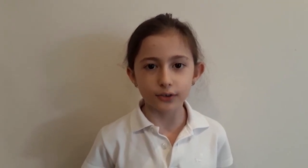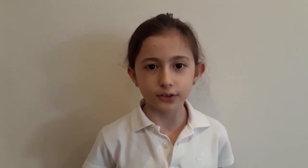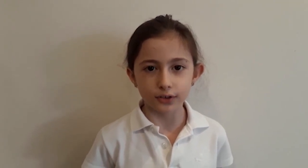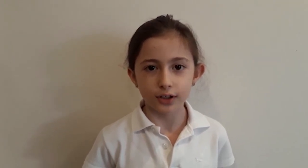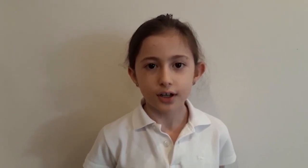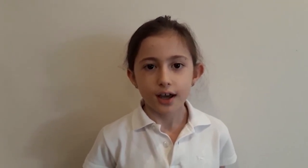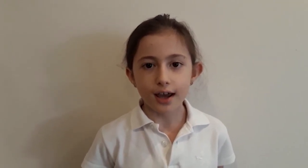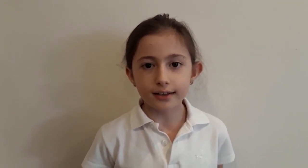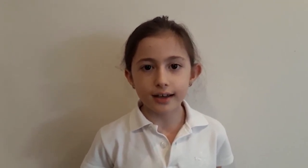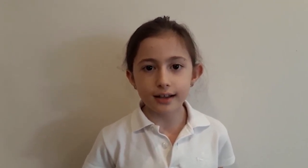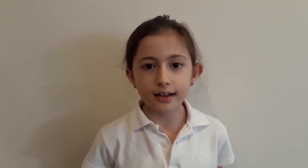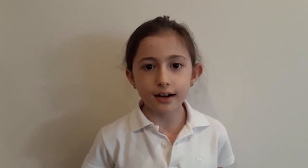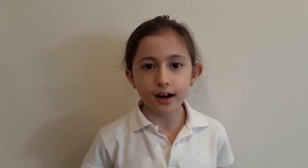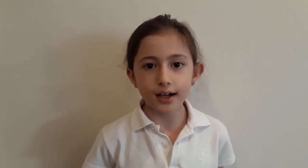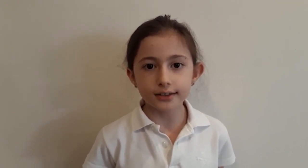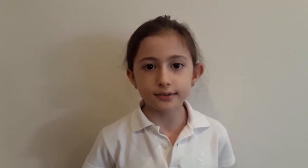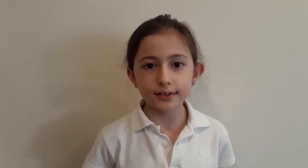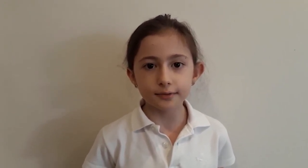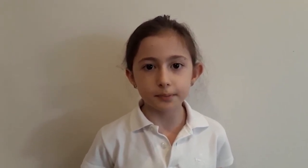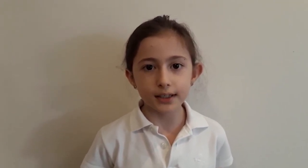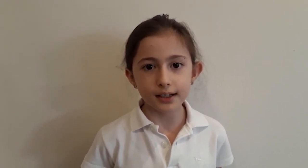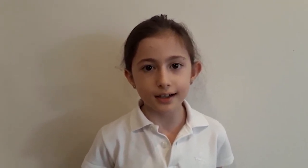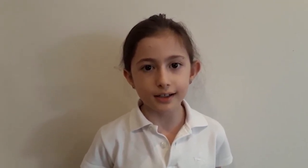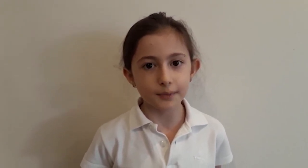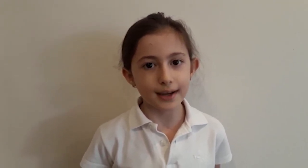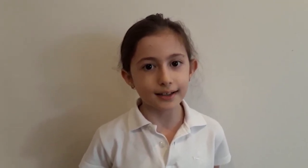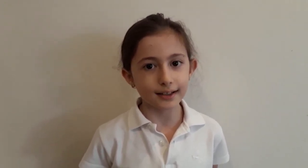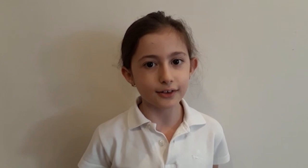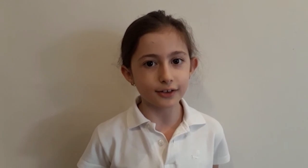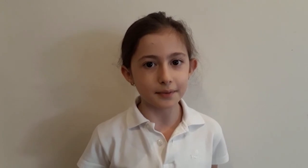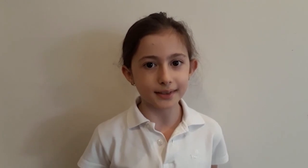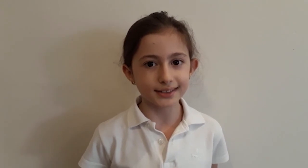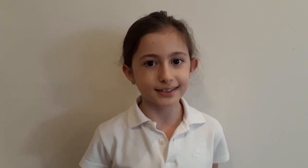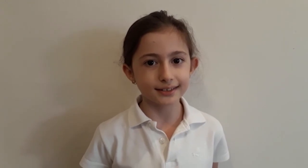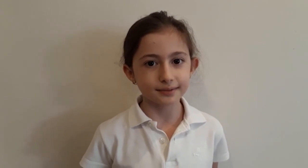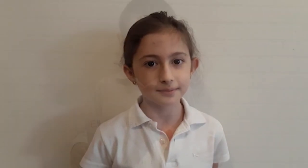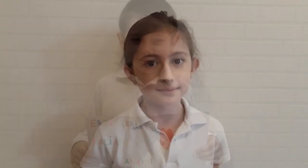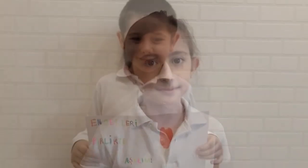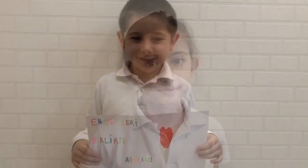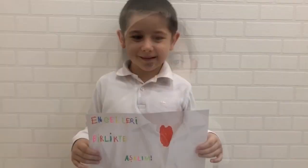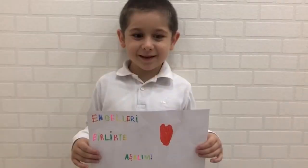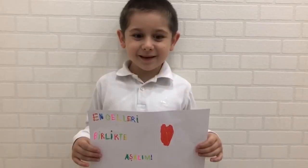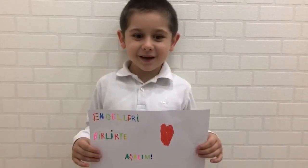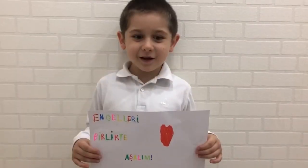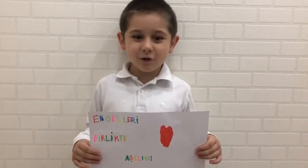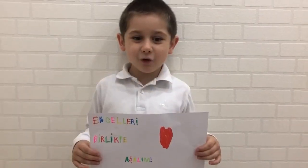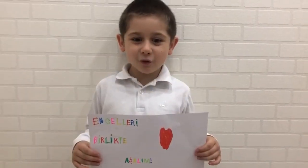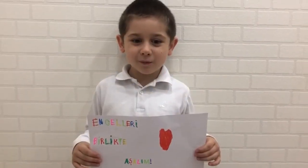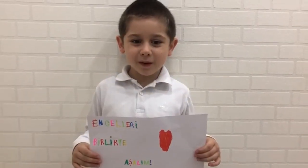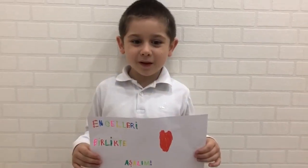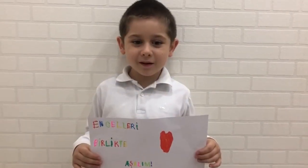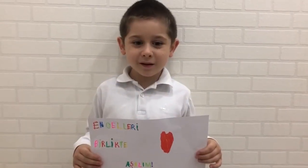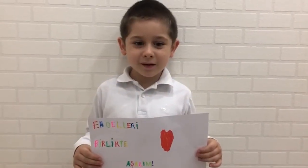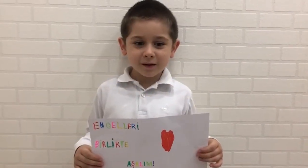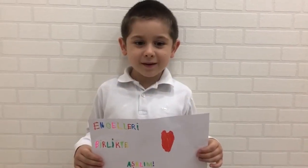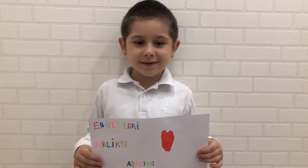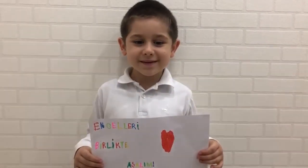yoktur. Engeller hayatın ritmini yakalamaya engel olamaz. Engelli olmak,